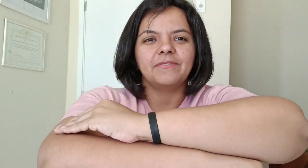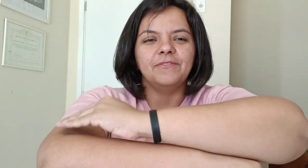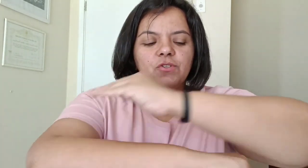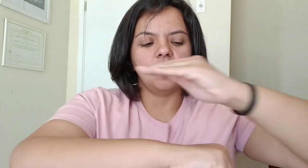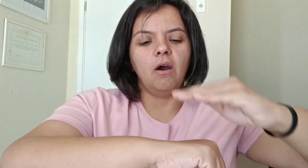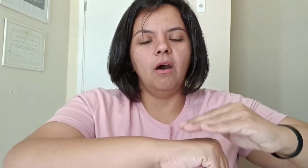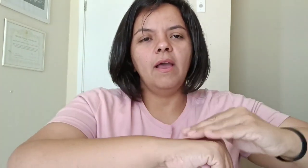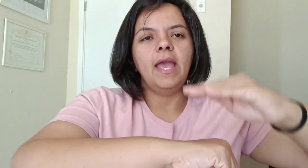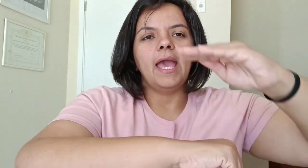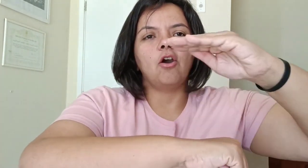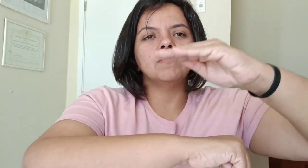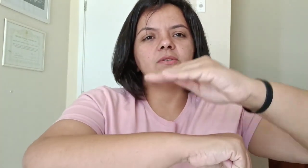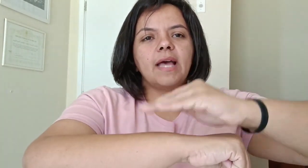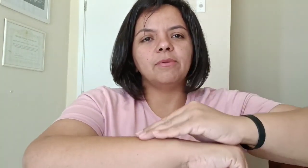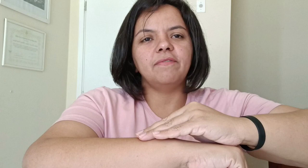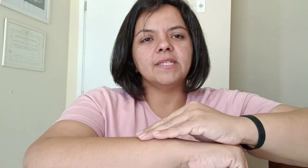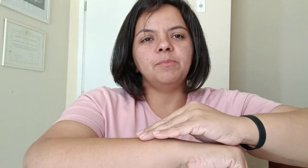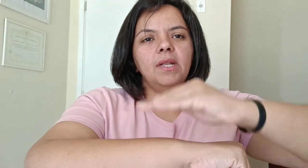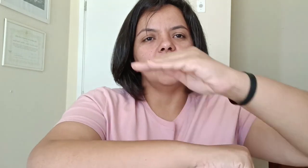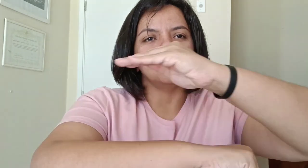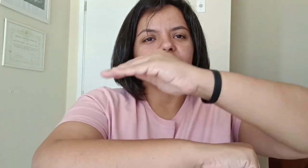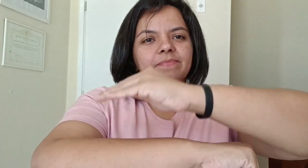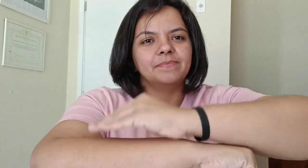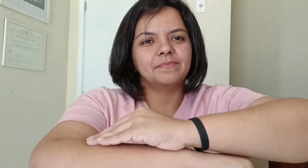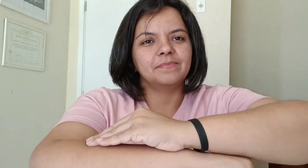Viu só, ó? É como se o sapo estivesse pulando.